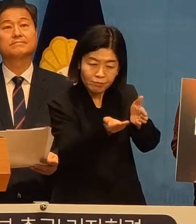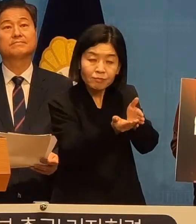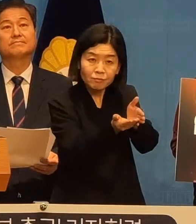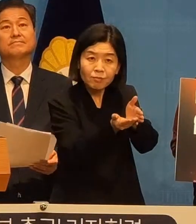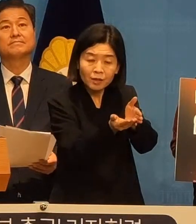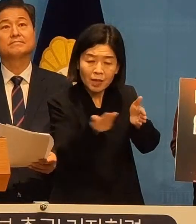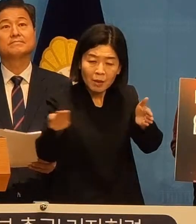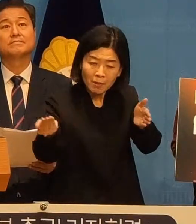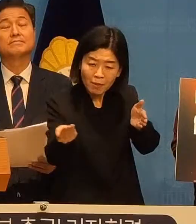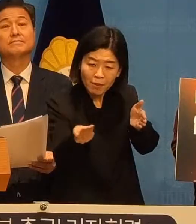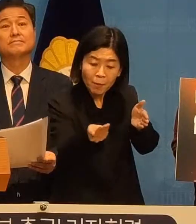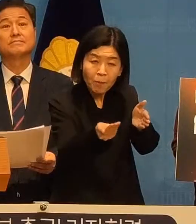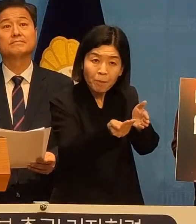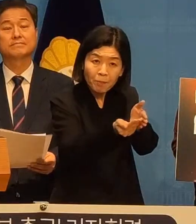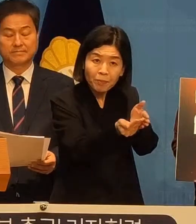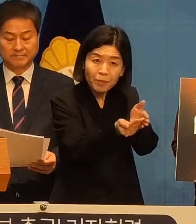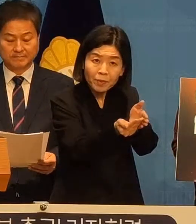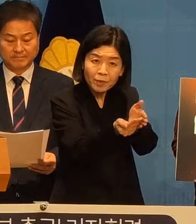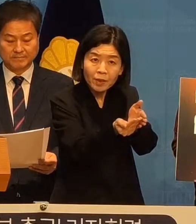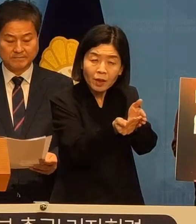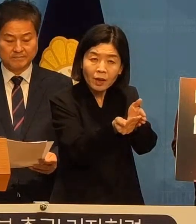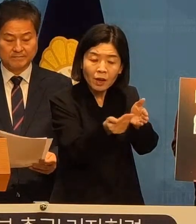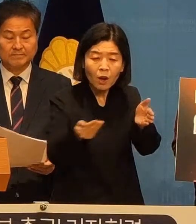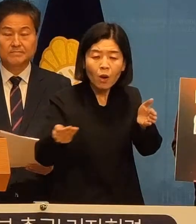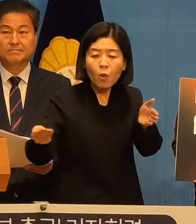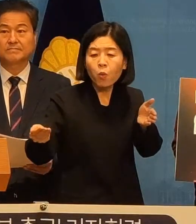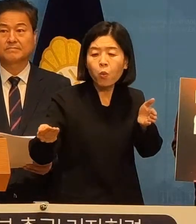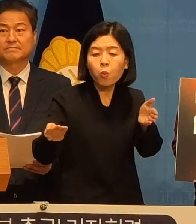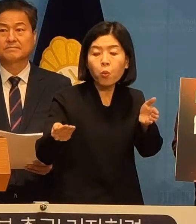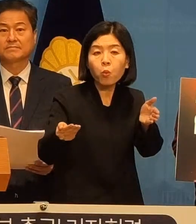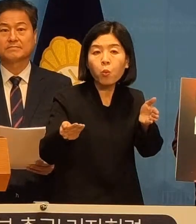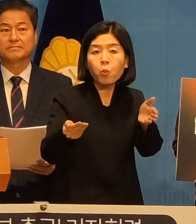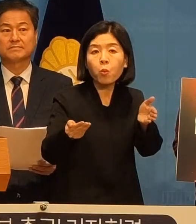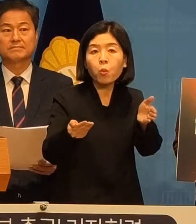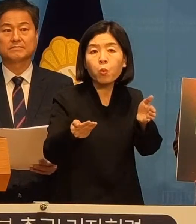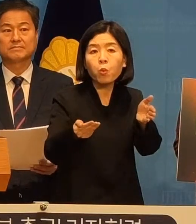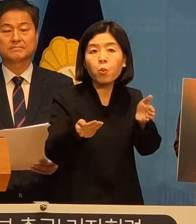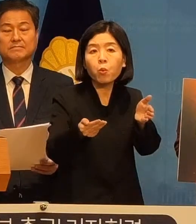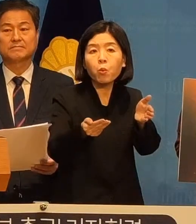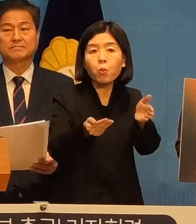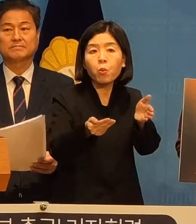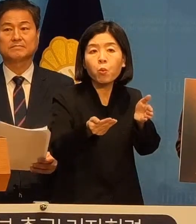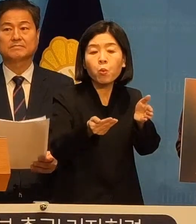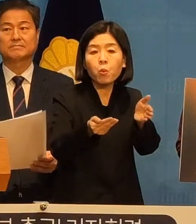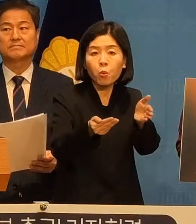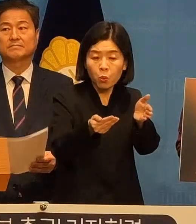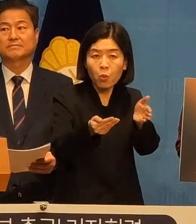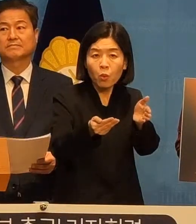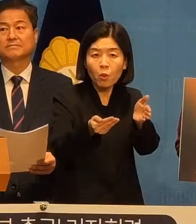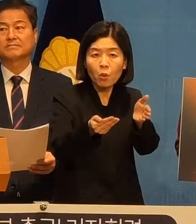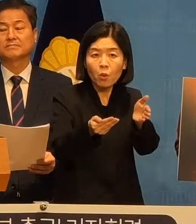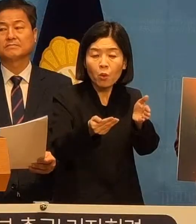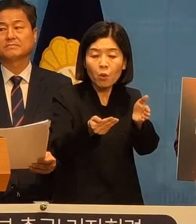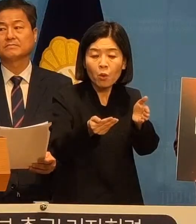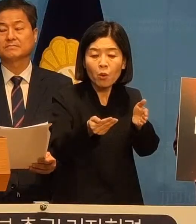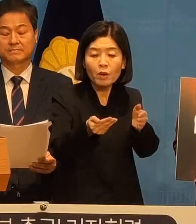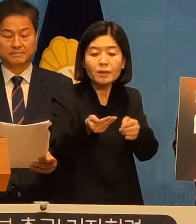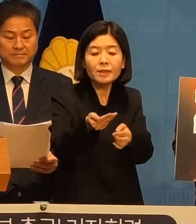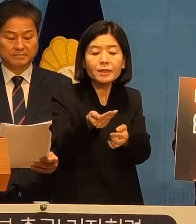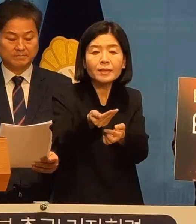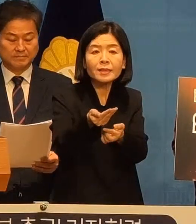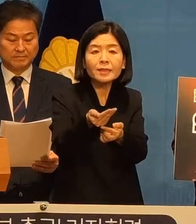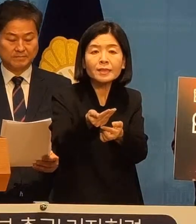때 이렇게 접근을 하게 되는데, 접근을 하다 보면 첨저선 그 쌍동선 그 밑에